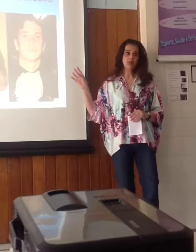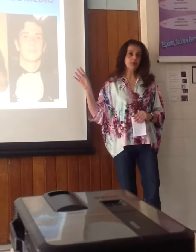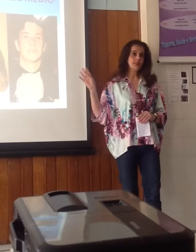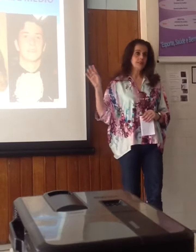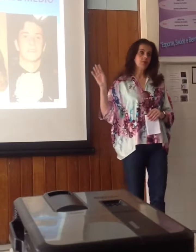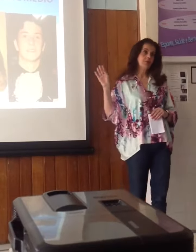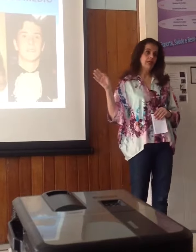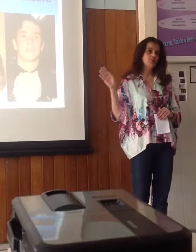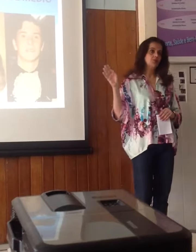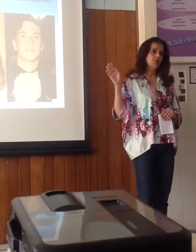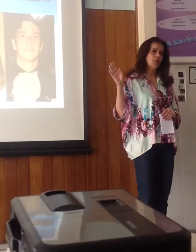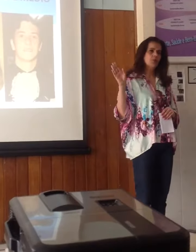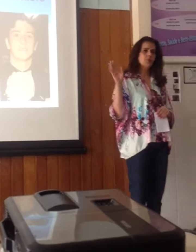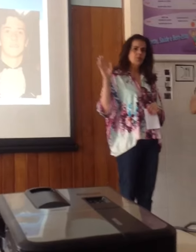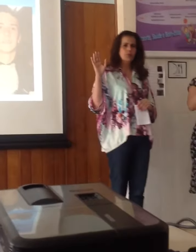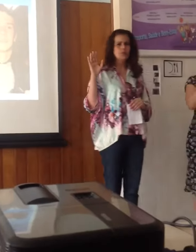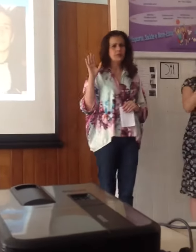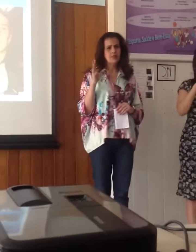Terminou o ensino